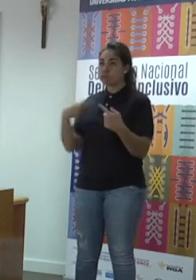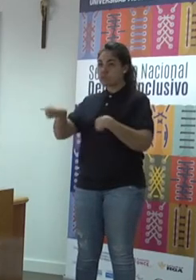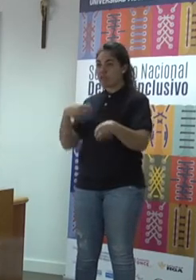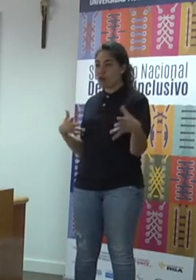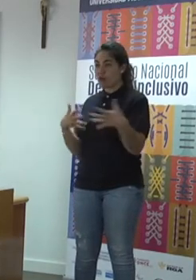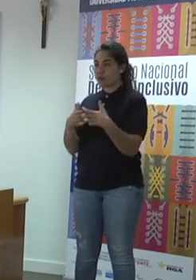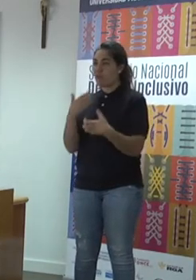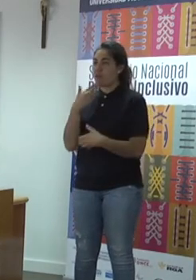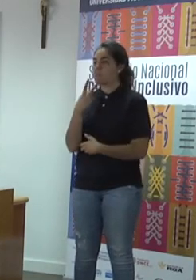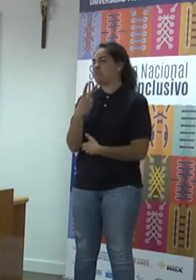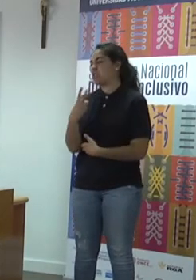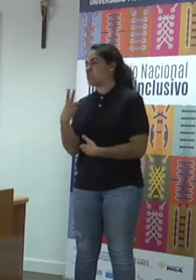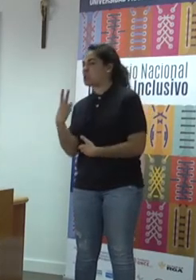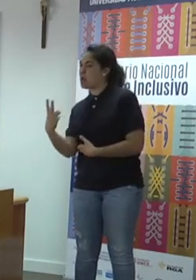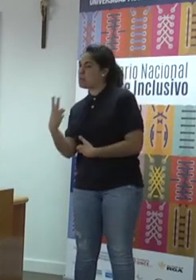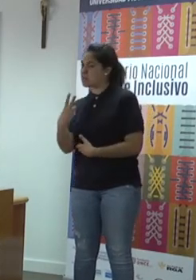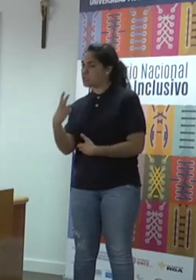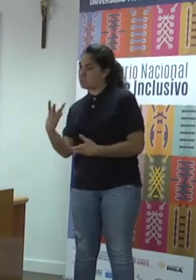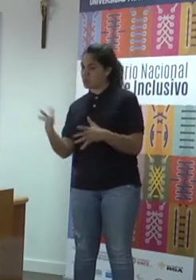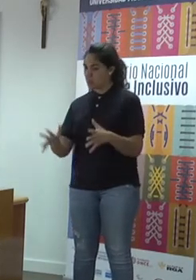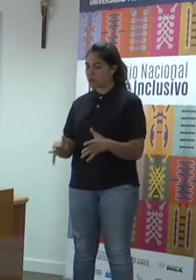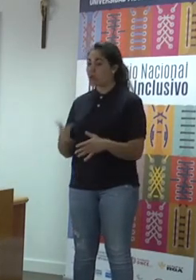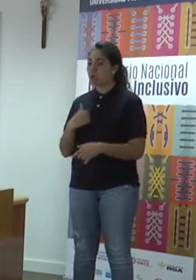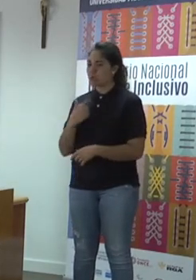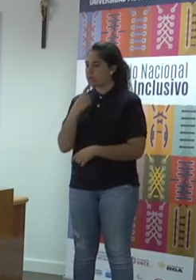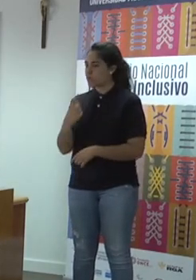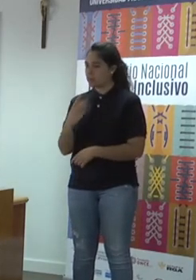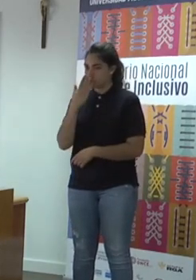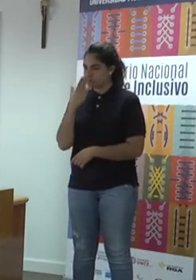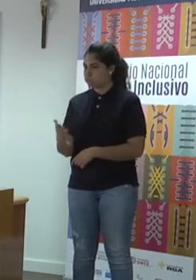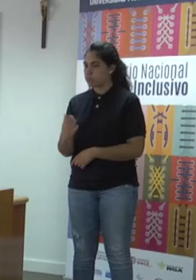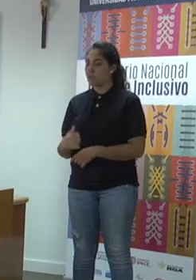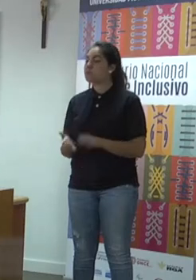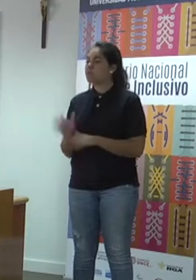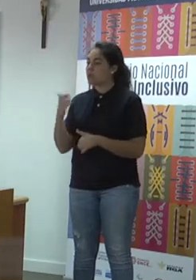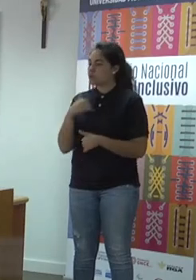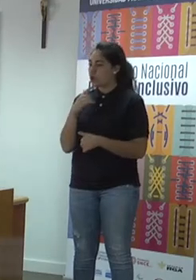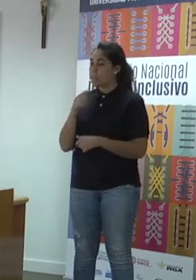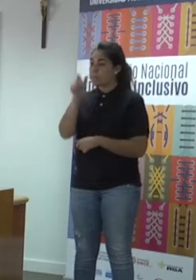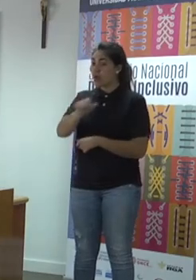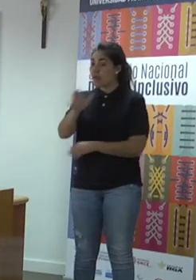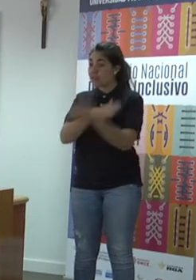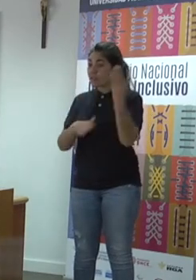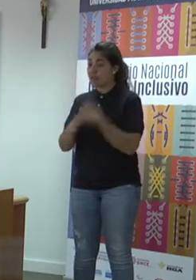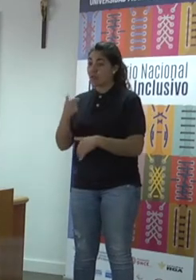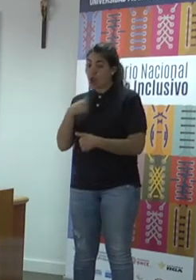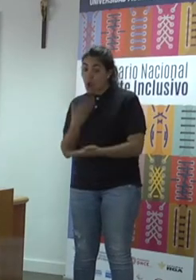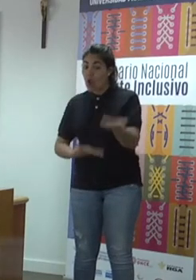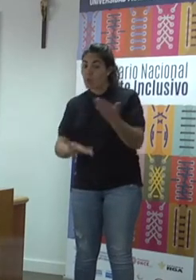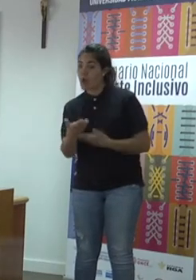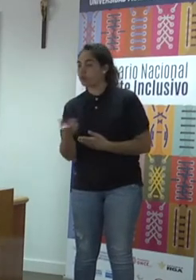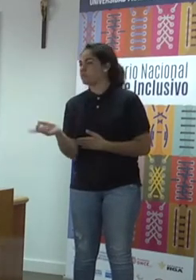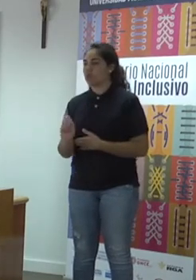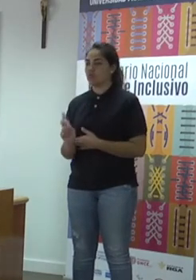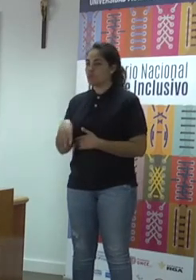yo... y lo digo directamente, es decir, yo nunca hubiese colaborado con personas con discapacidad, no porque no me gustase